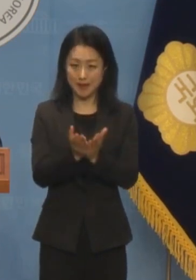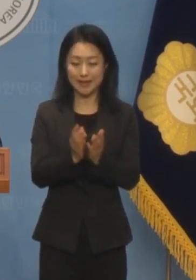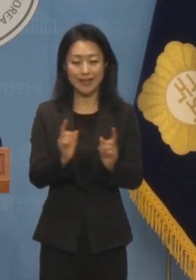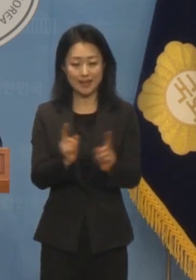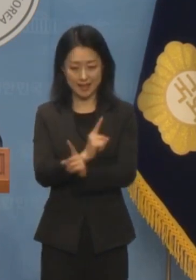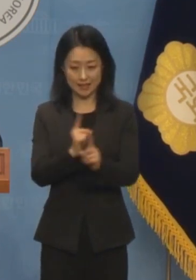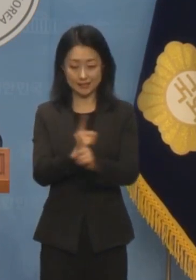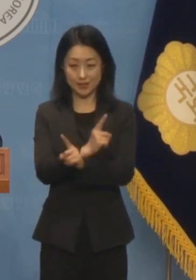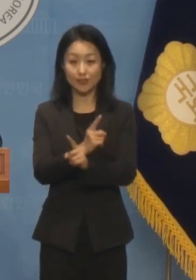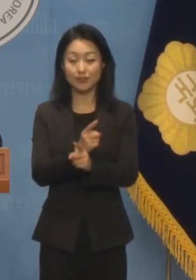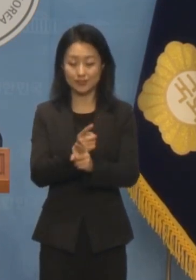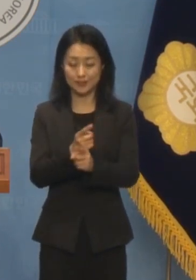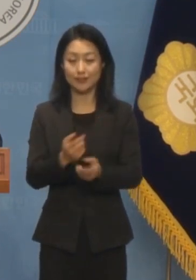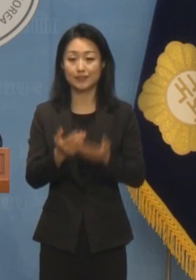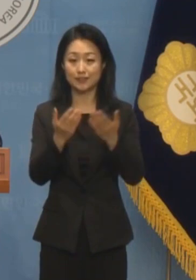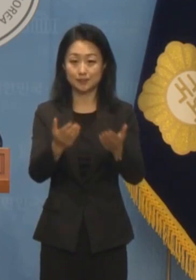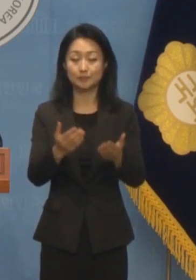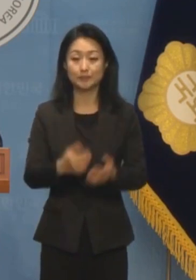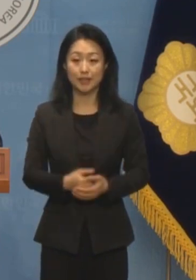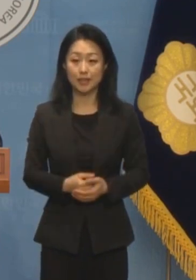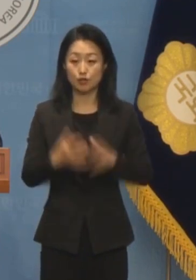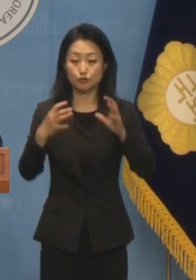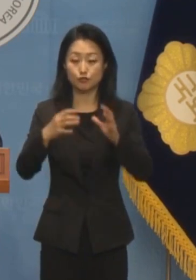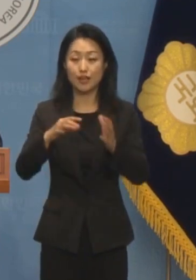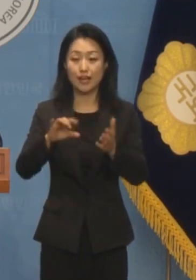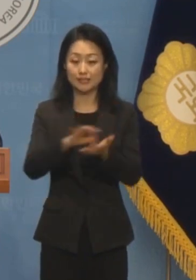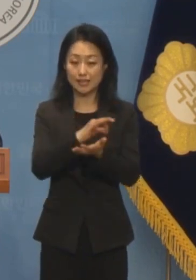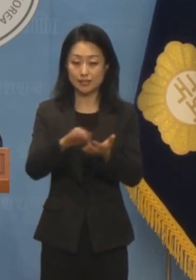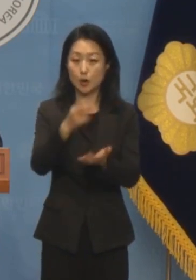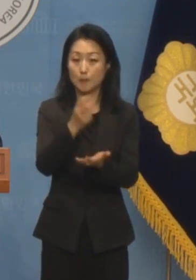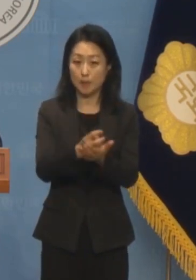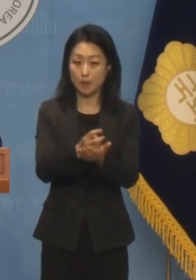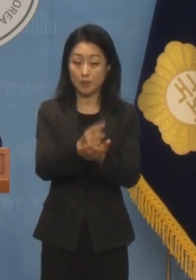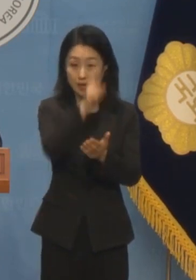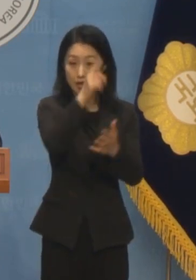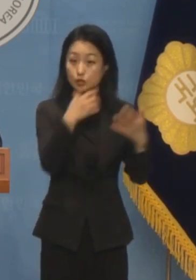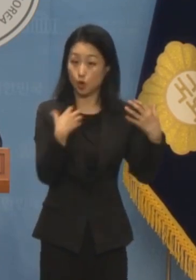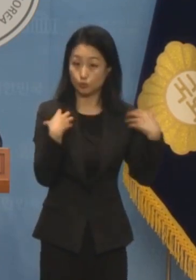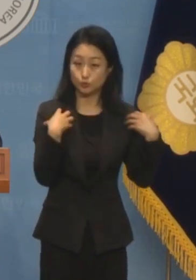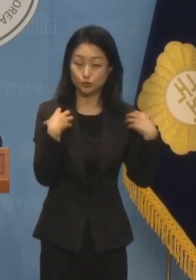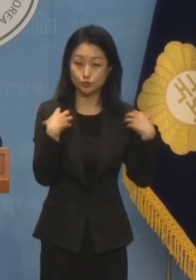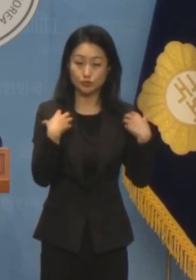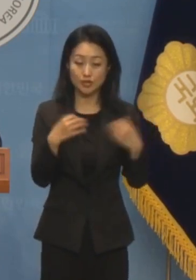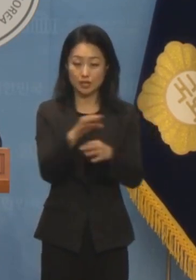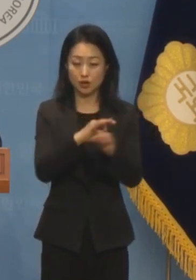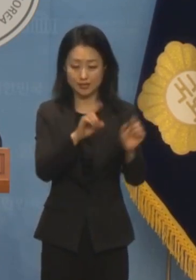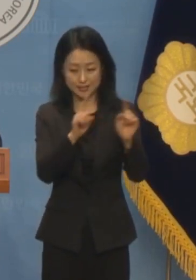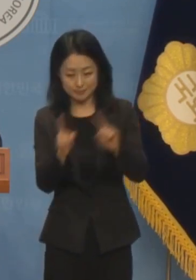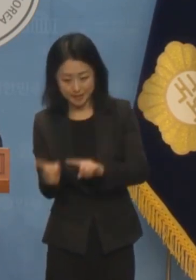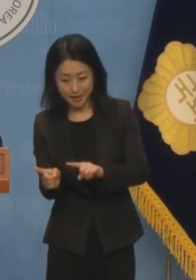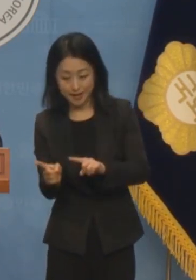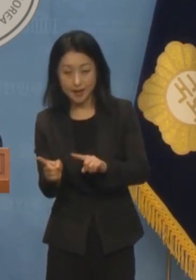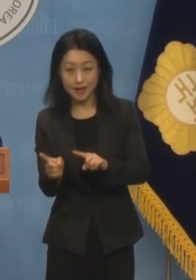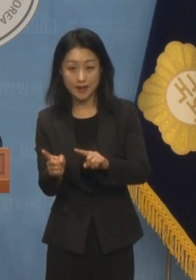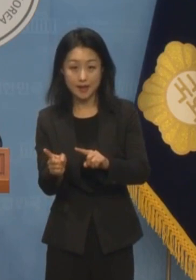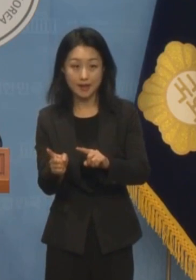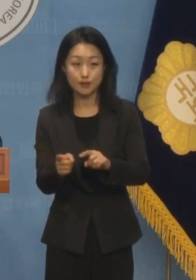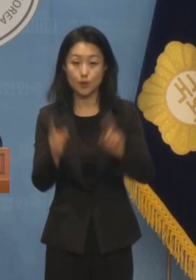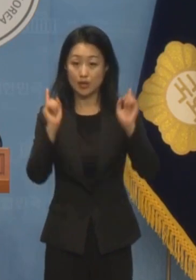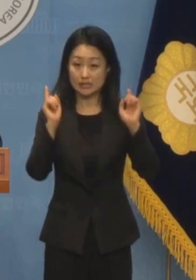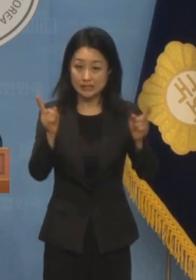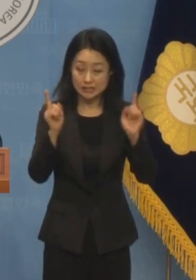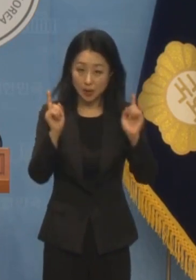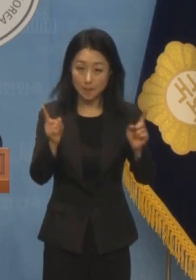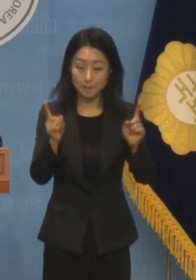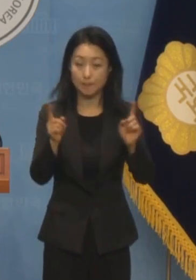개선하도록 하겠습니다. 현행 국가재정법에 따르면 정부는 경기 침체와 대량 실업과